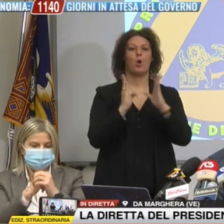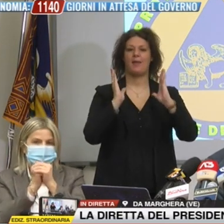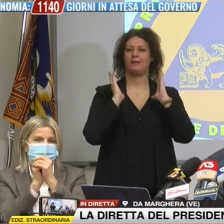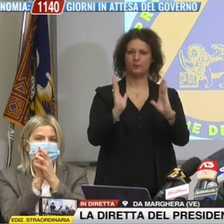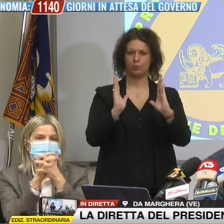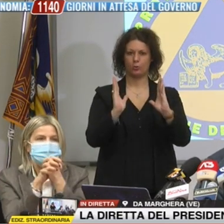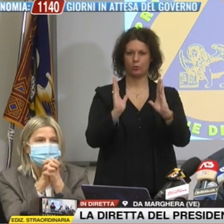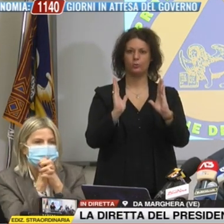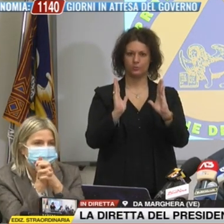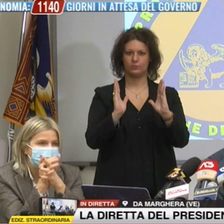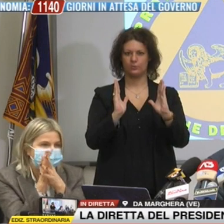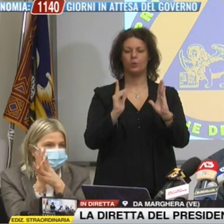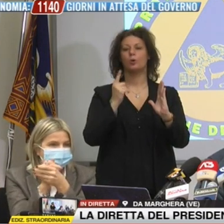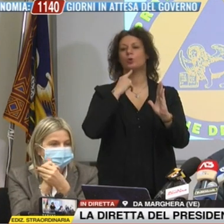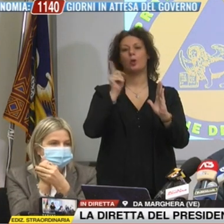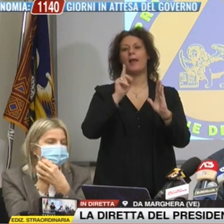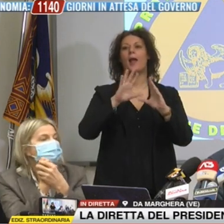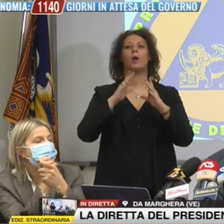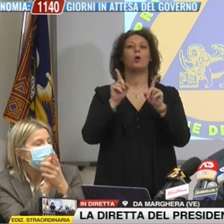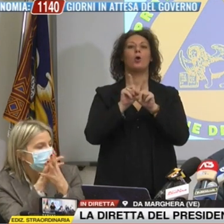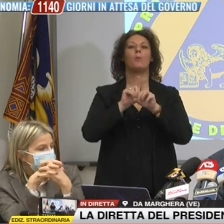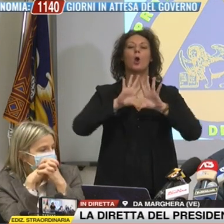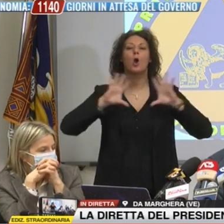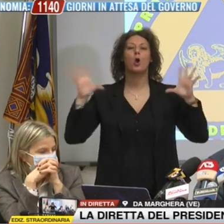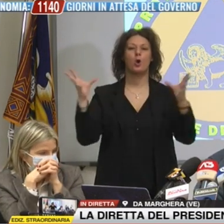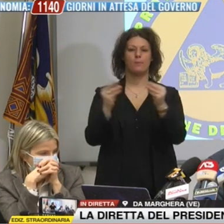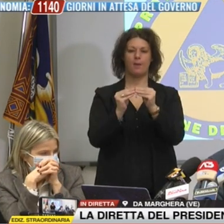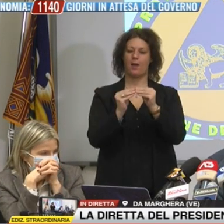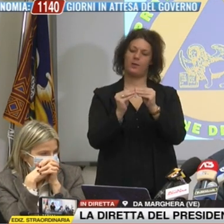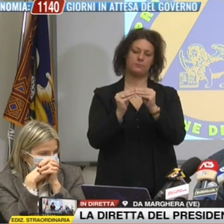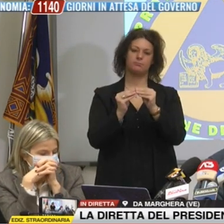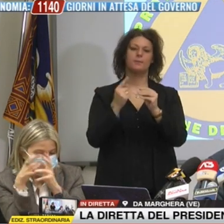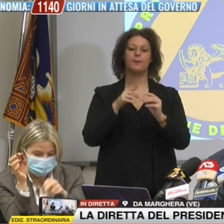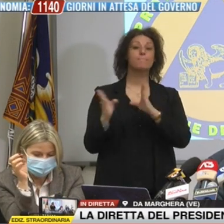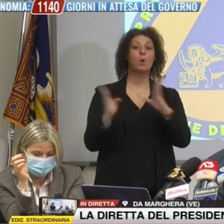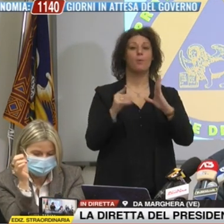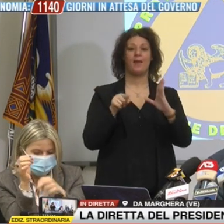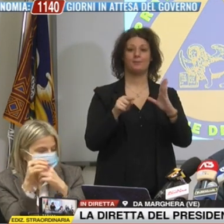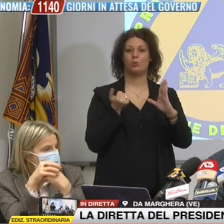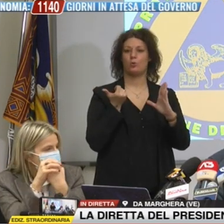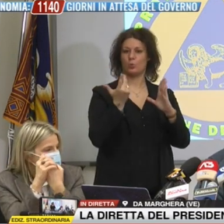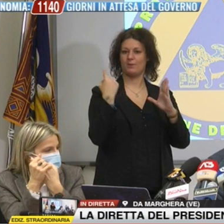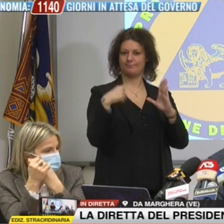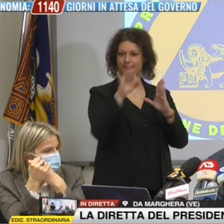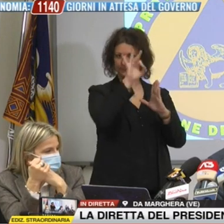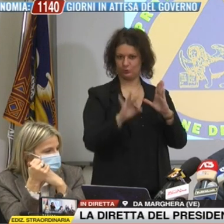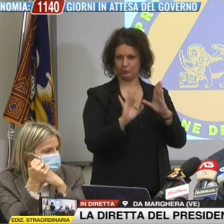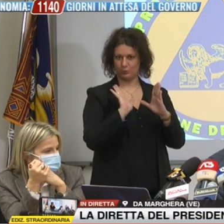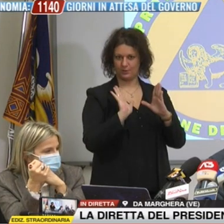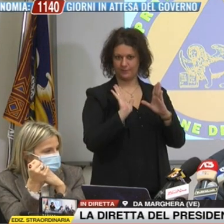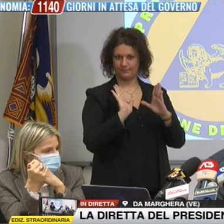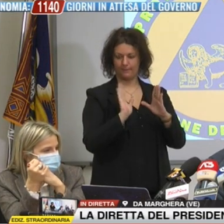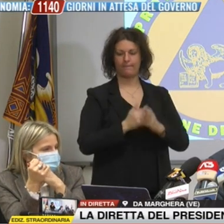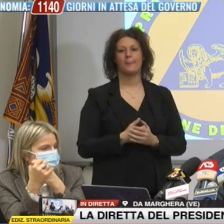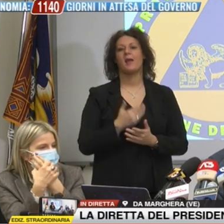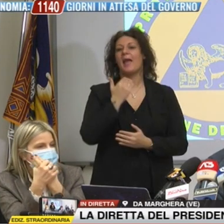sarà l'incidenza della mortalità della malattia. E quindi noi, tra l'altro, le analisi di mortalità globale non hanno